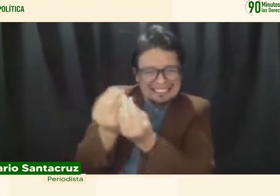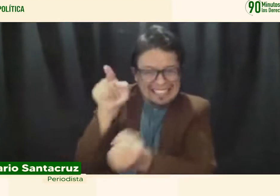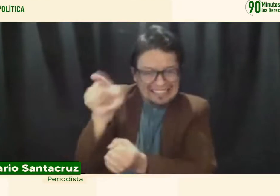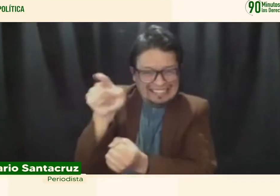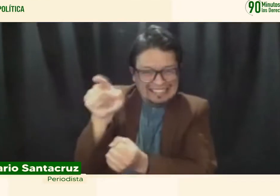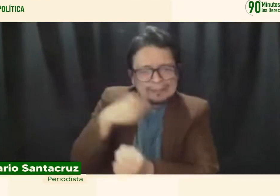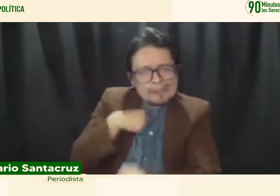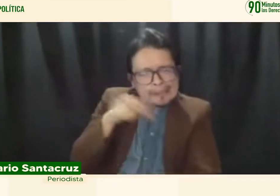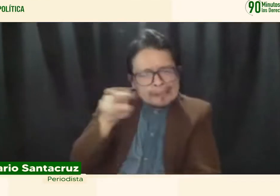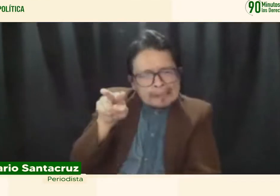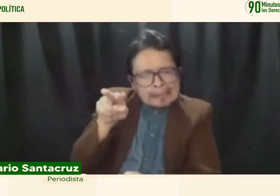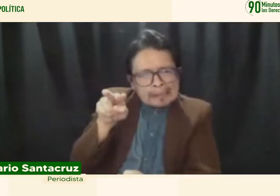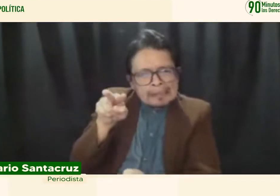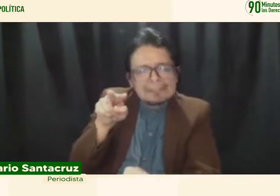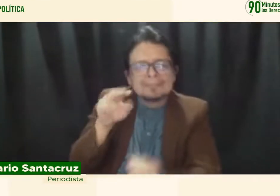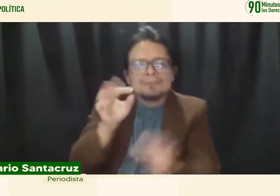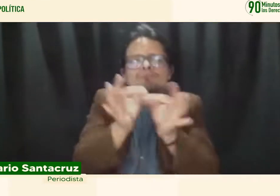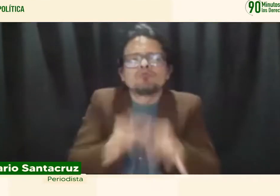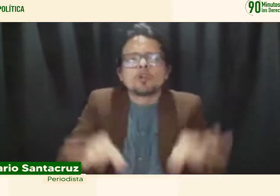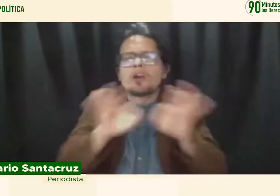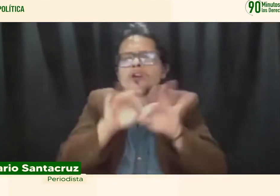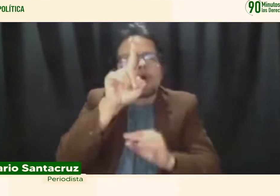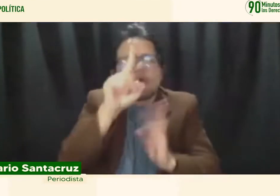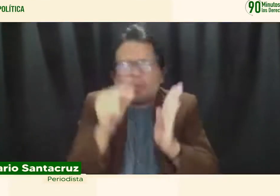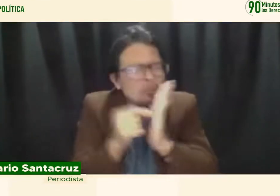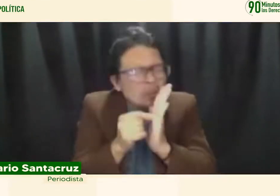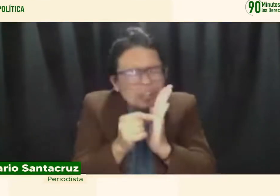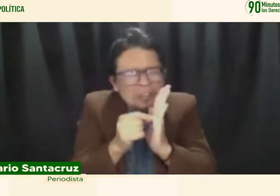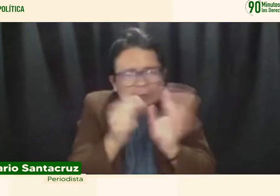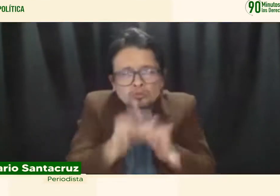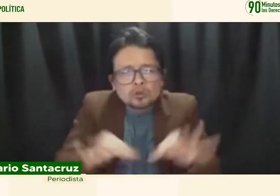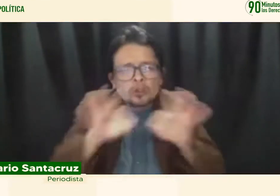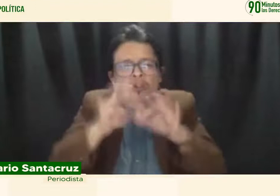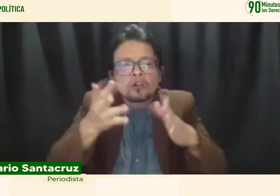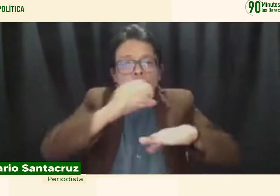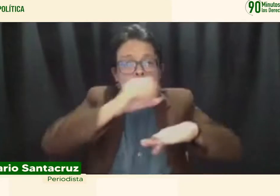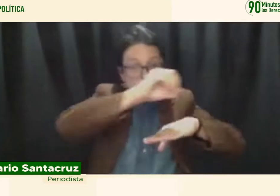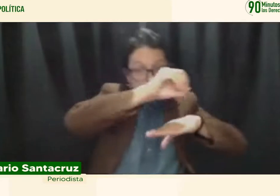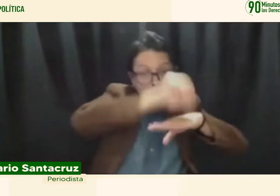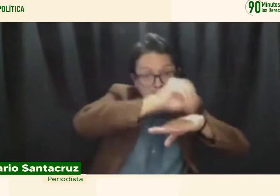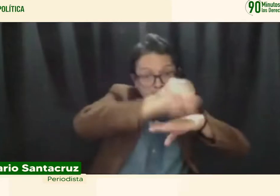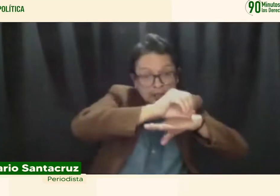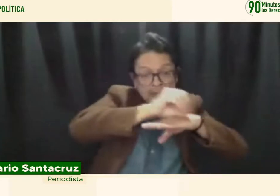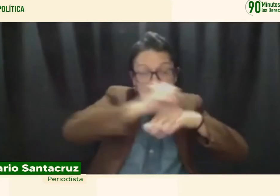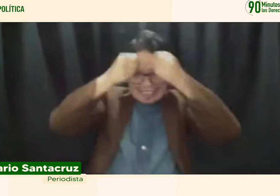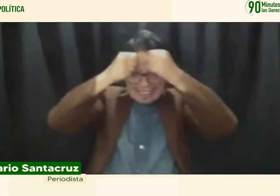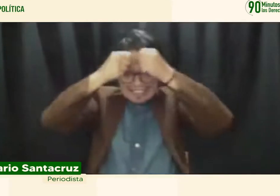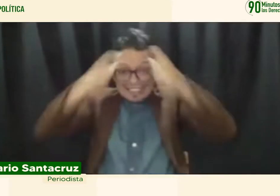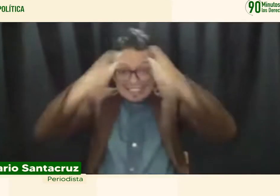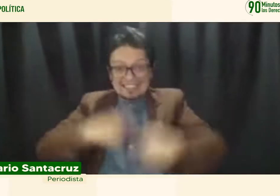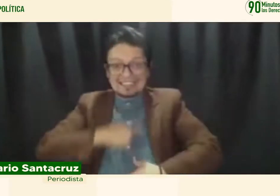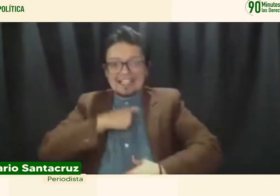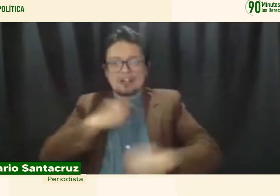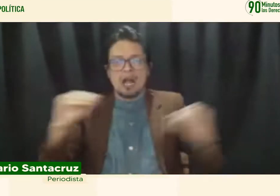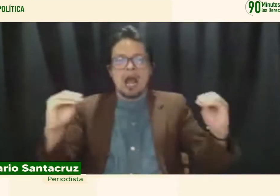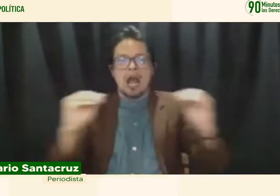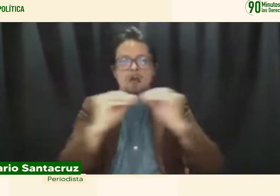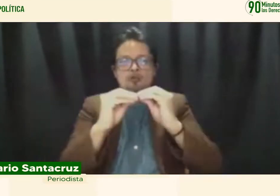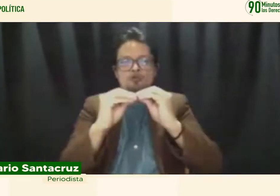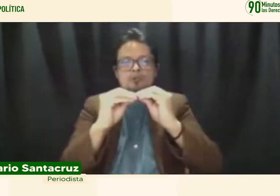las organizaciones políticas tienen un elemento de gran importancia es decir si